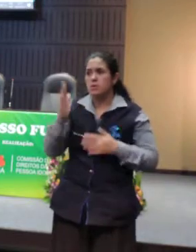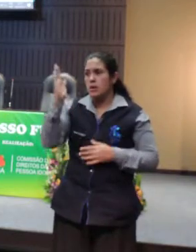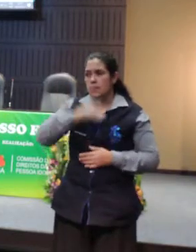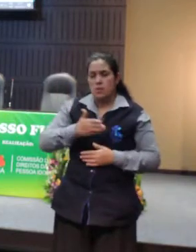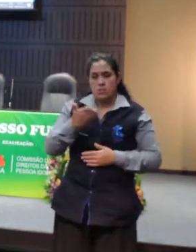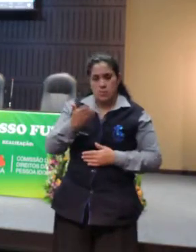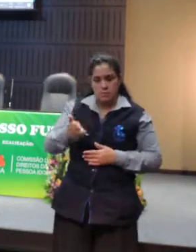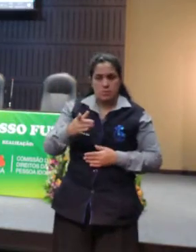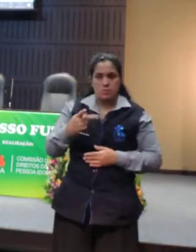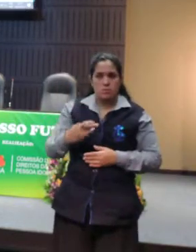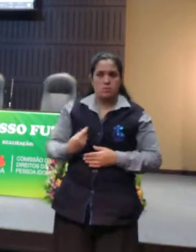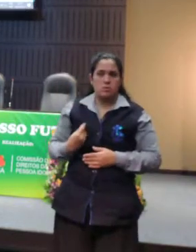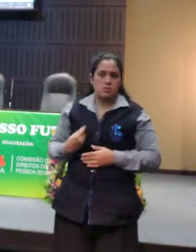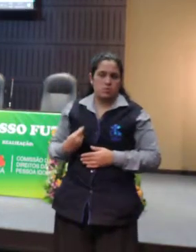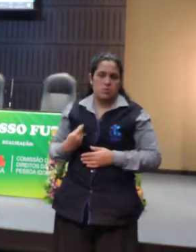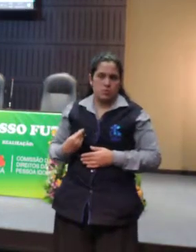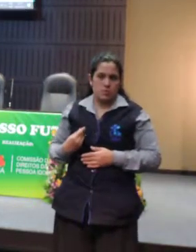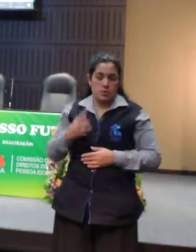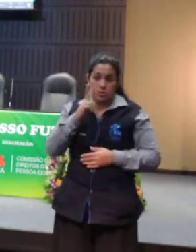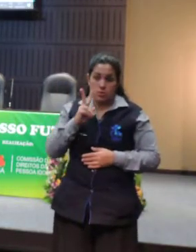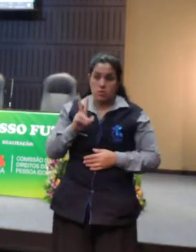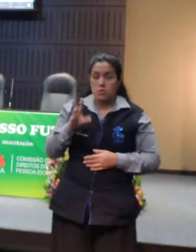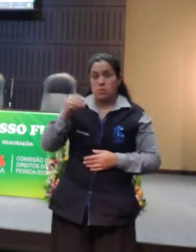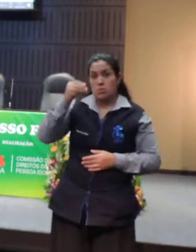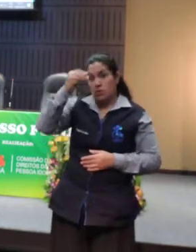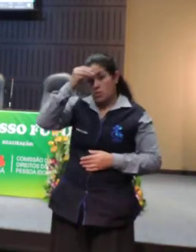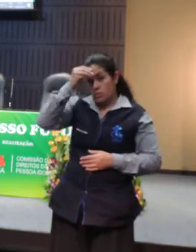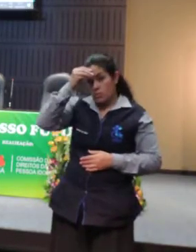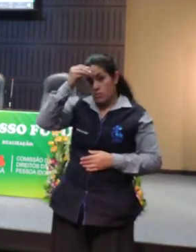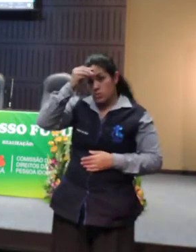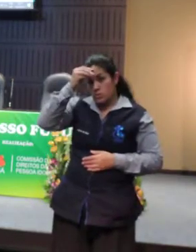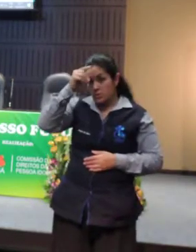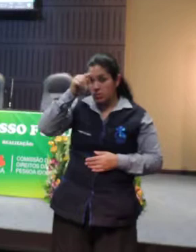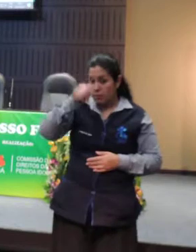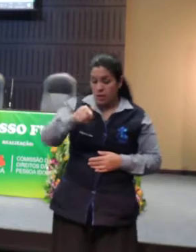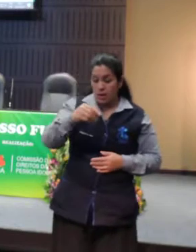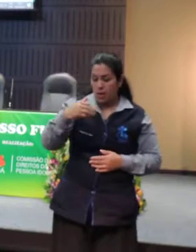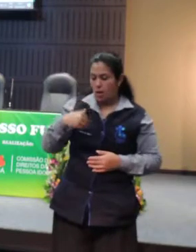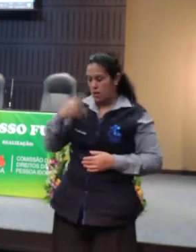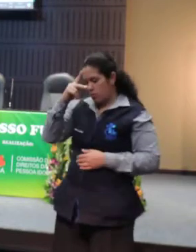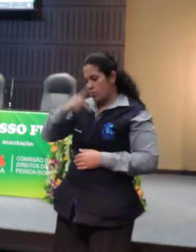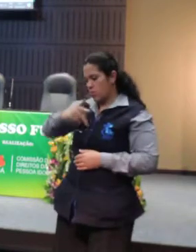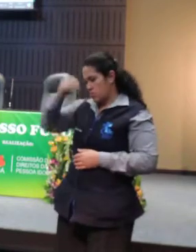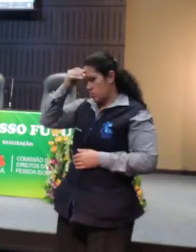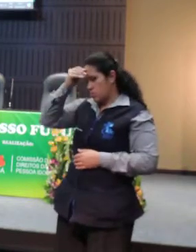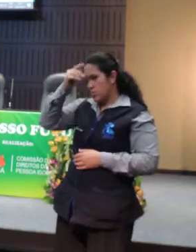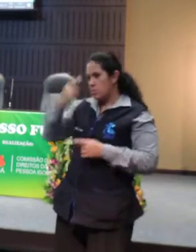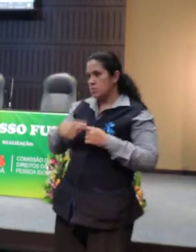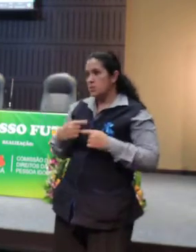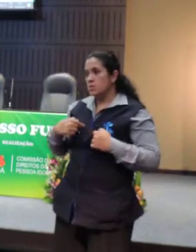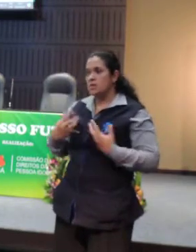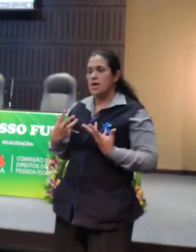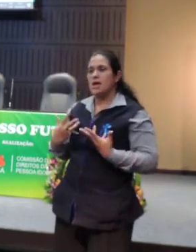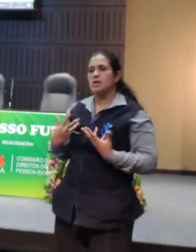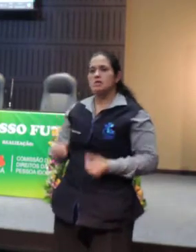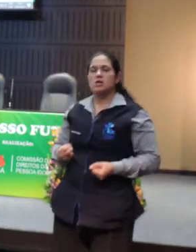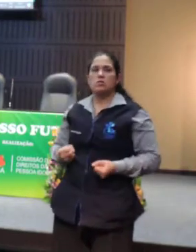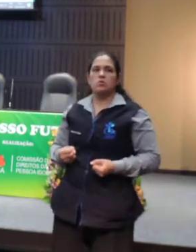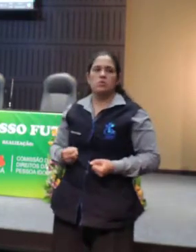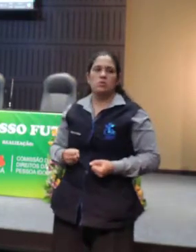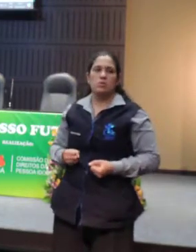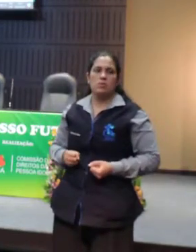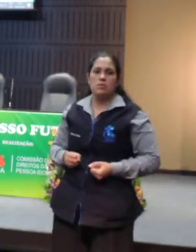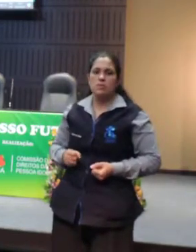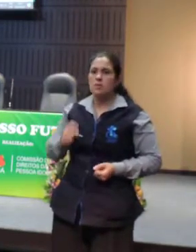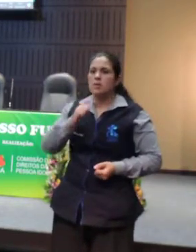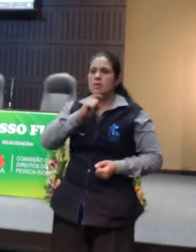você, primeiro que ele não é culpado, você é culpado de ter deixado alguém fazer mal para você, né? Ninguém te põe o revólver no ouvido e pega um cheque